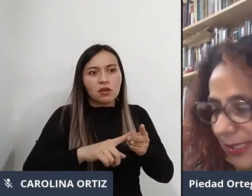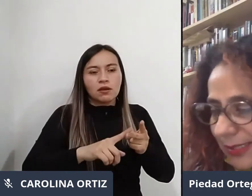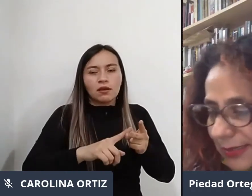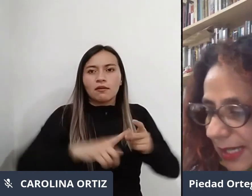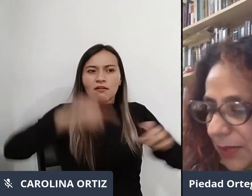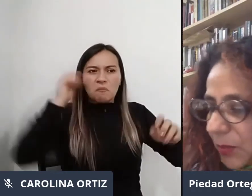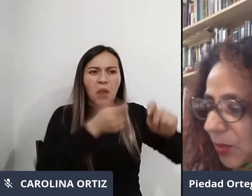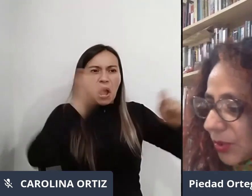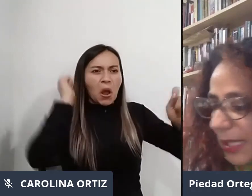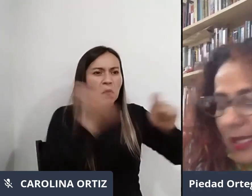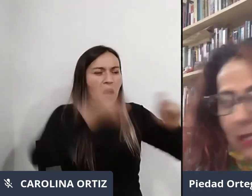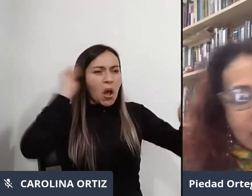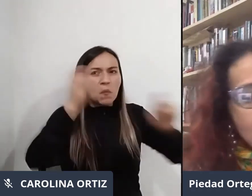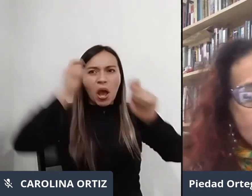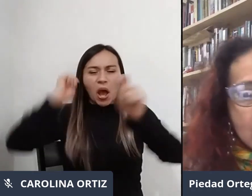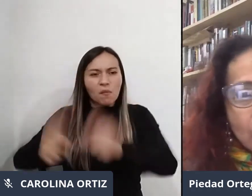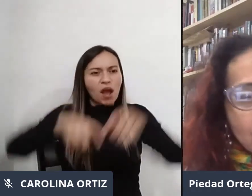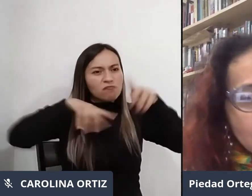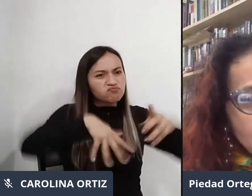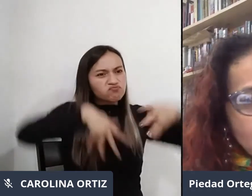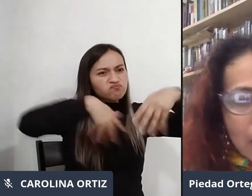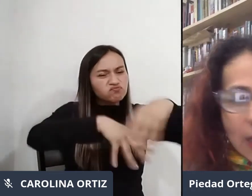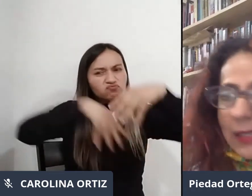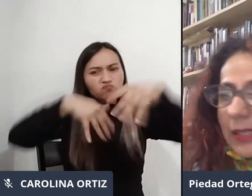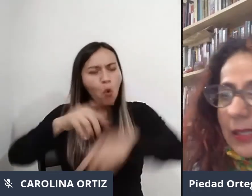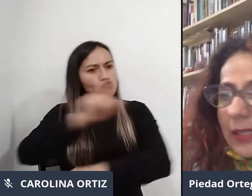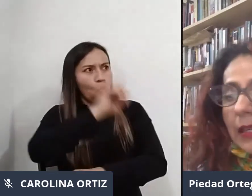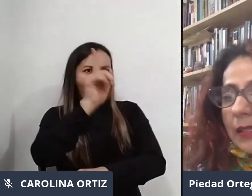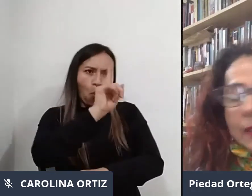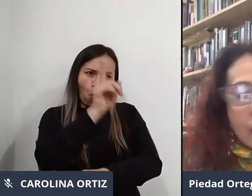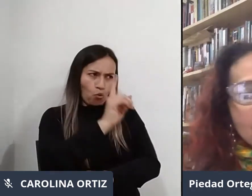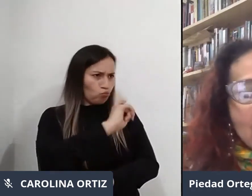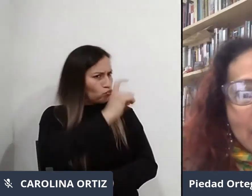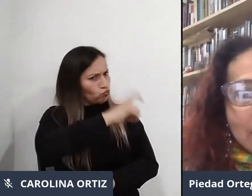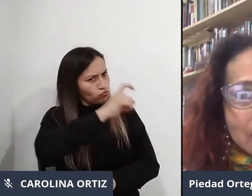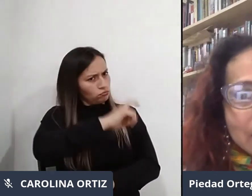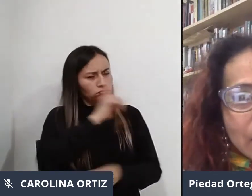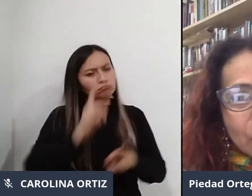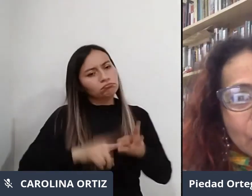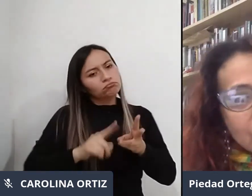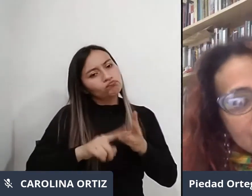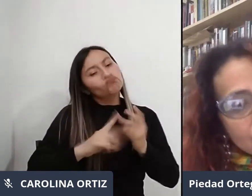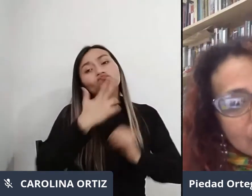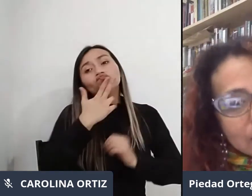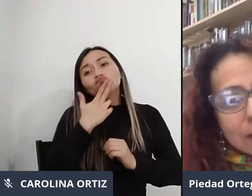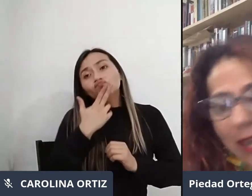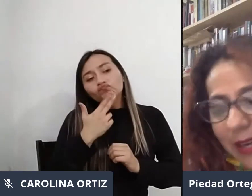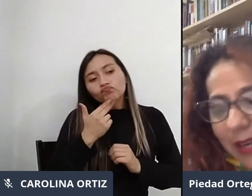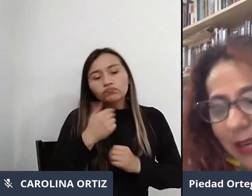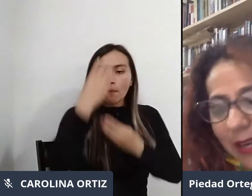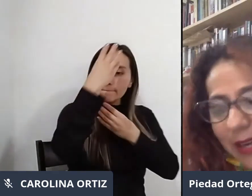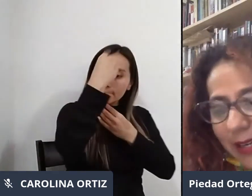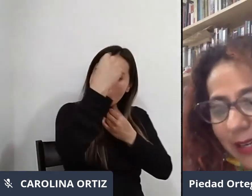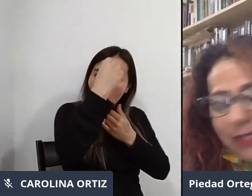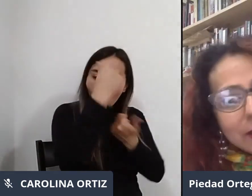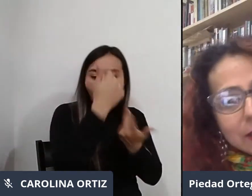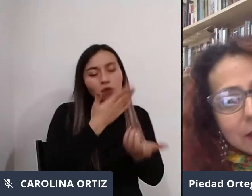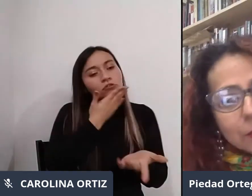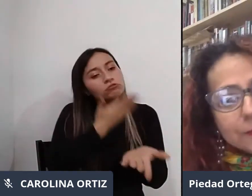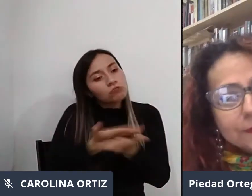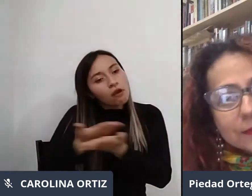lo necesitamos, sigamos teniendo buenos modales, seamos agradecidos. Fíjense ustedes esa narrativa